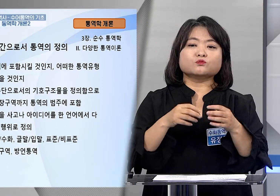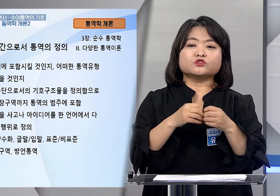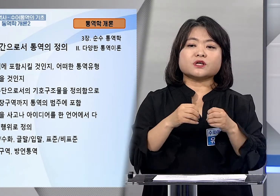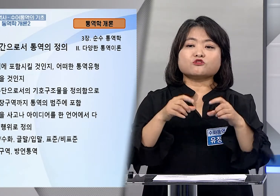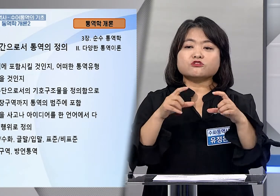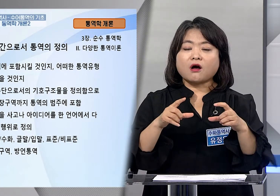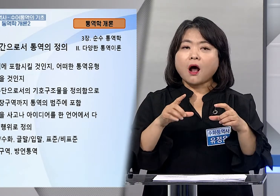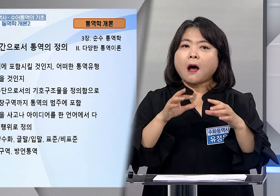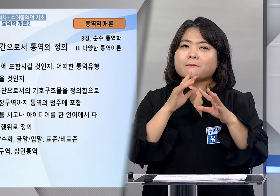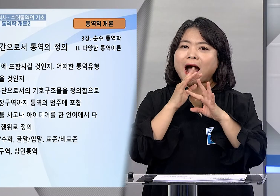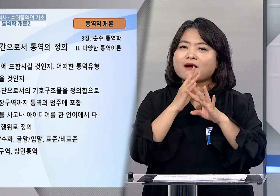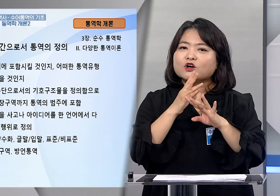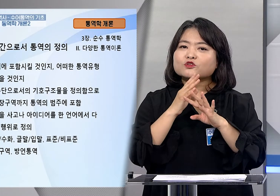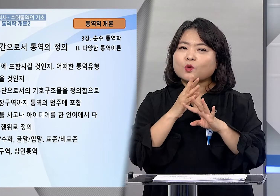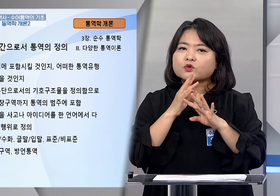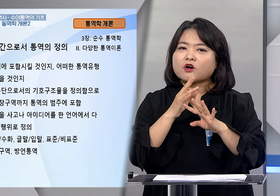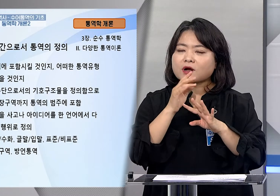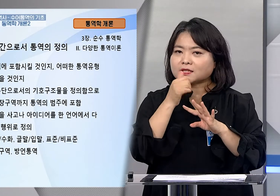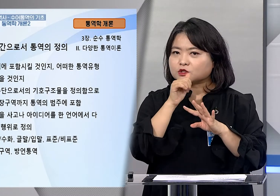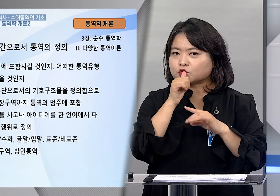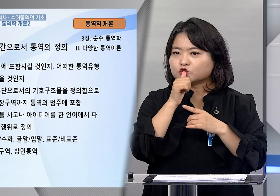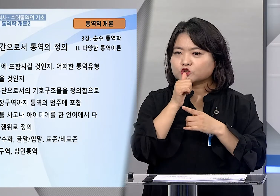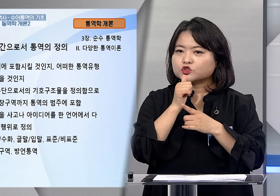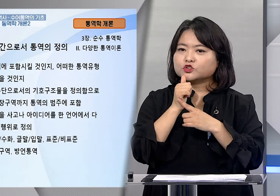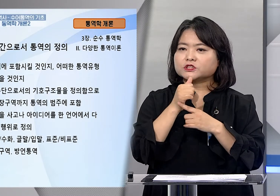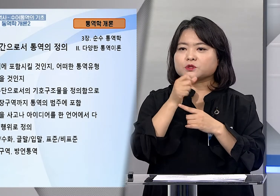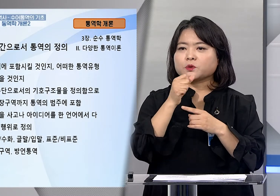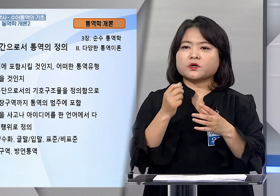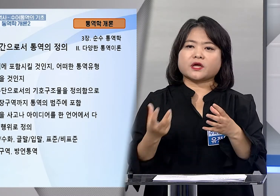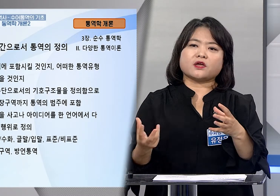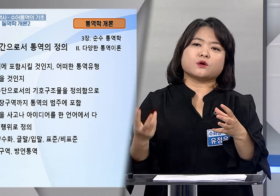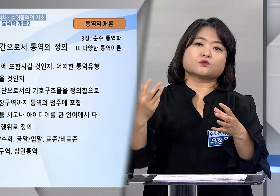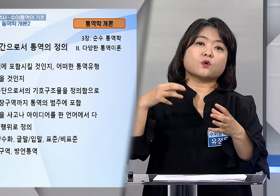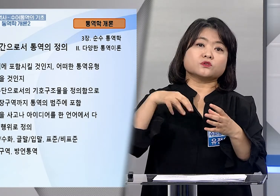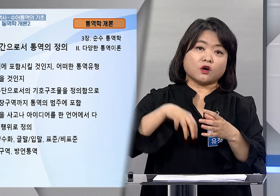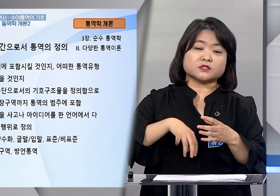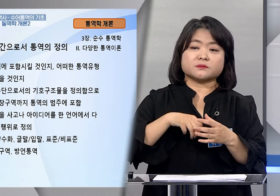문장 구역 방언 통역까지도 이제 통역의 개념으로 넣었습니다.